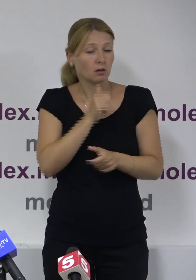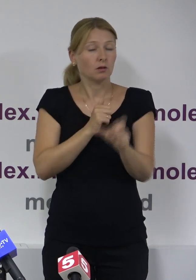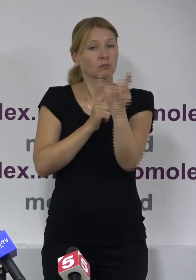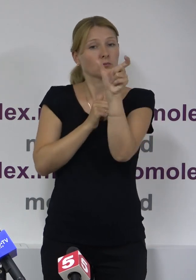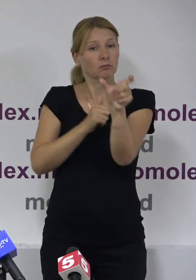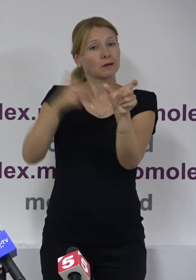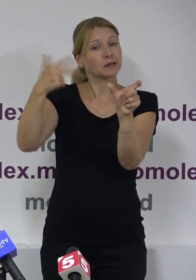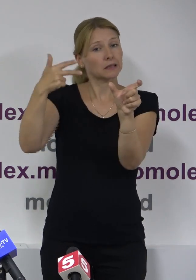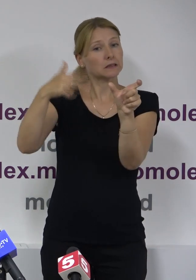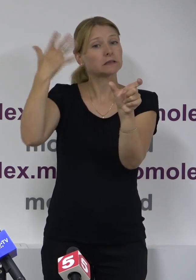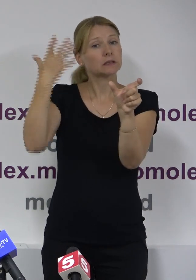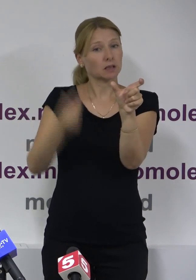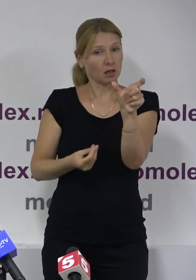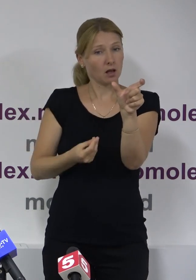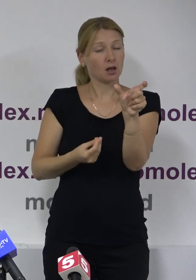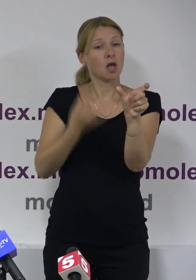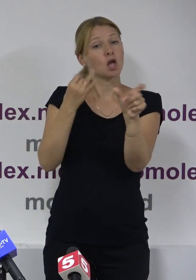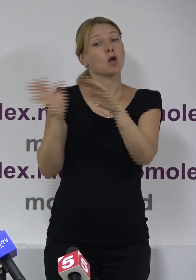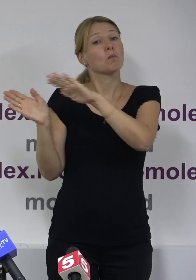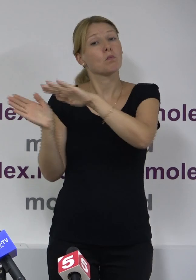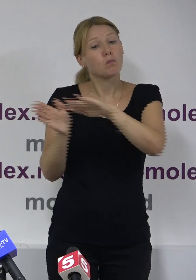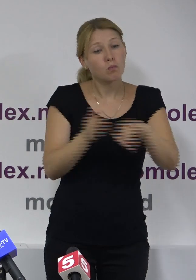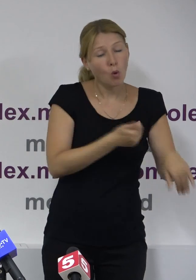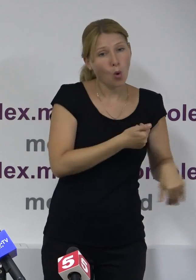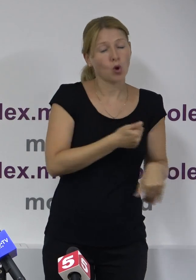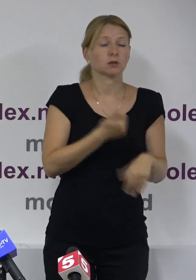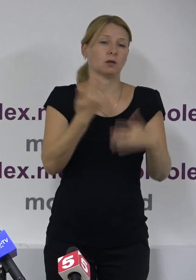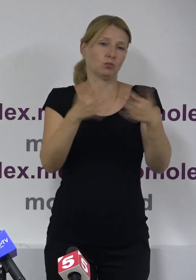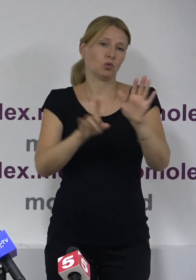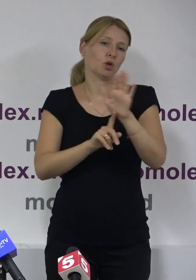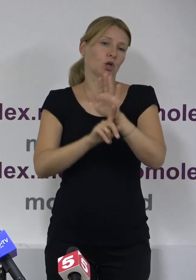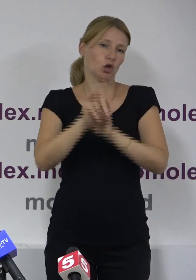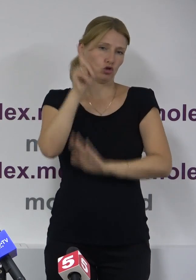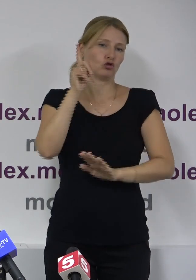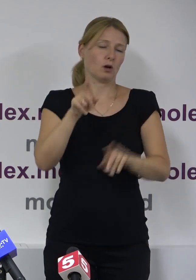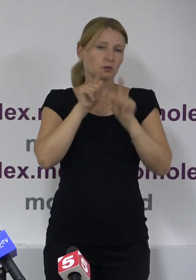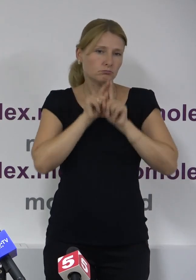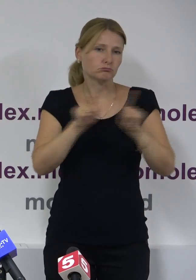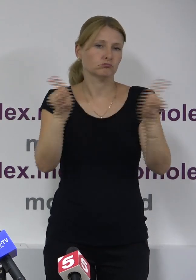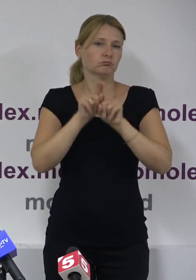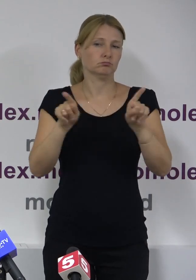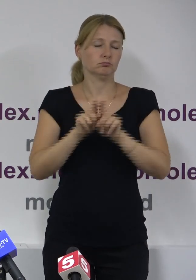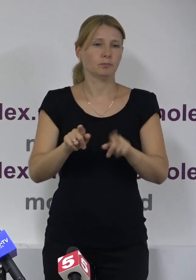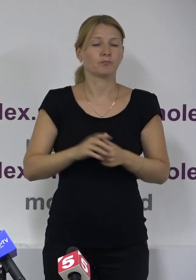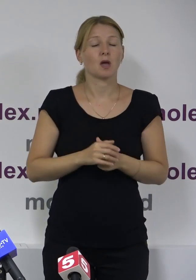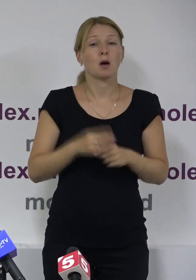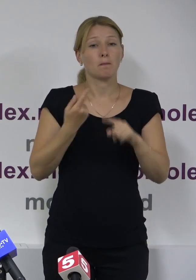și abia după, deci începe campania electorală propriu-zisă. Respectiv, toți